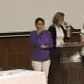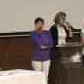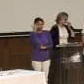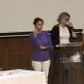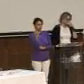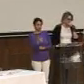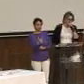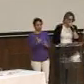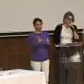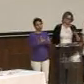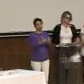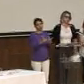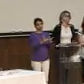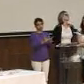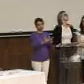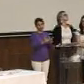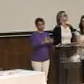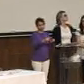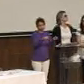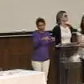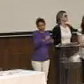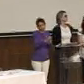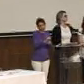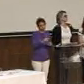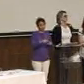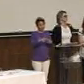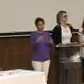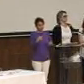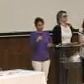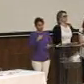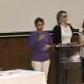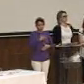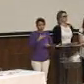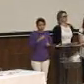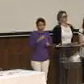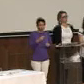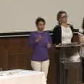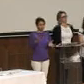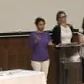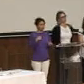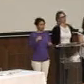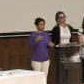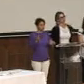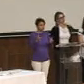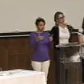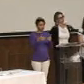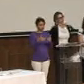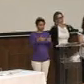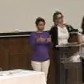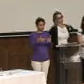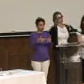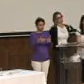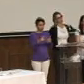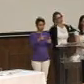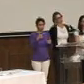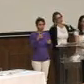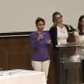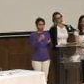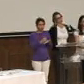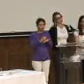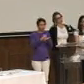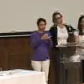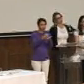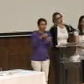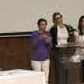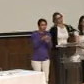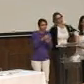sejam educadores, mas é onde a gente tem a oportunidade. Eu estou fechando mais 2 orientações esse ano, eu oriento